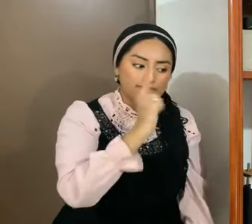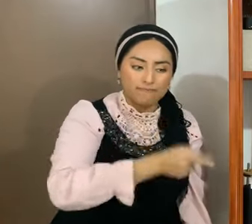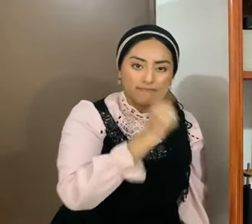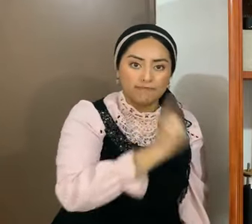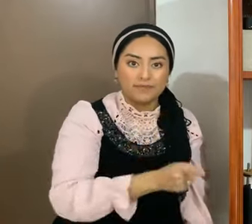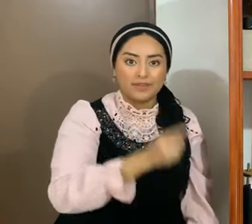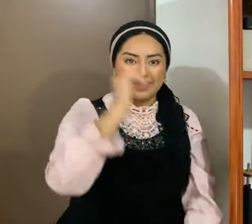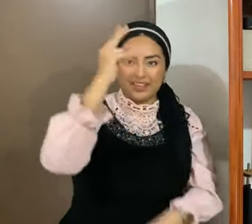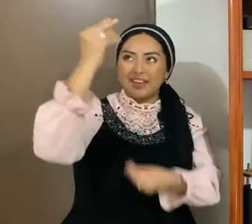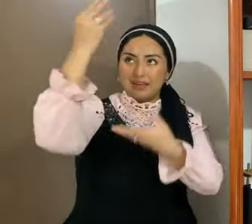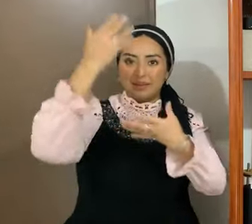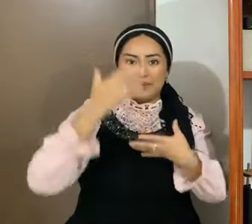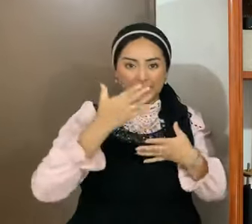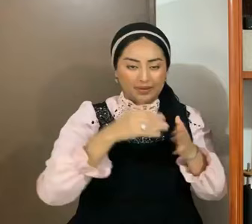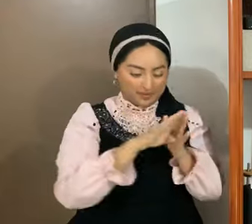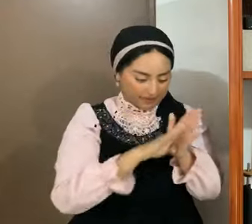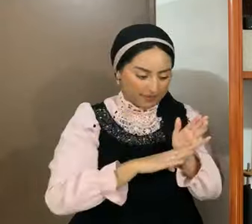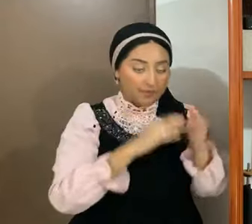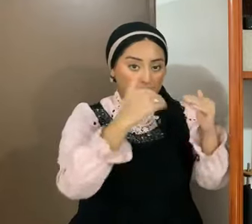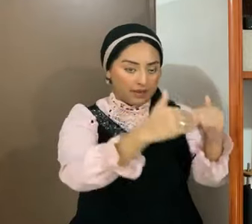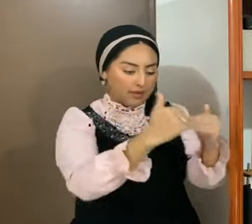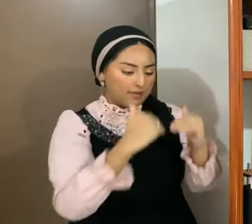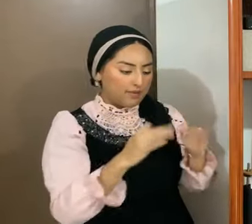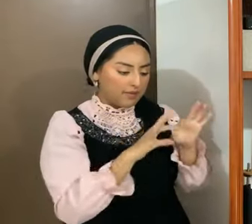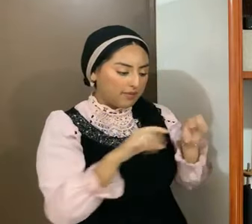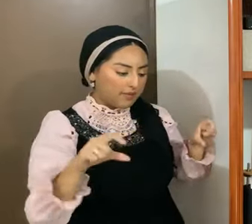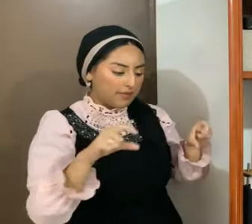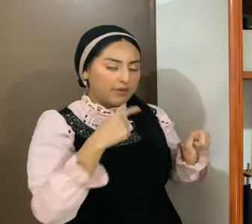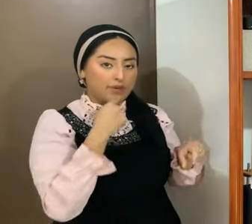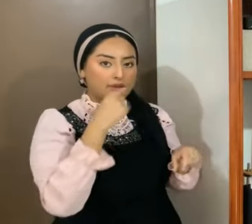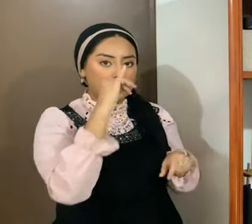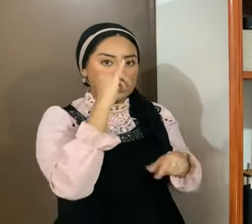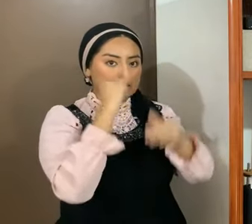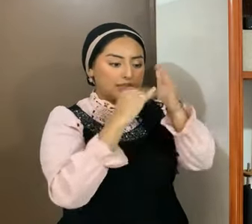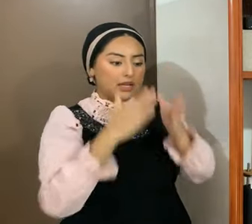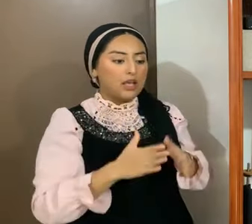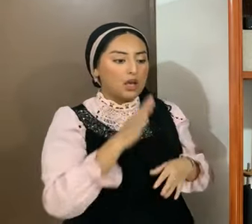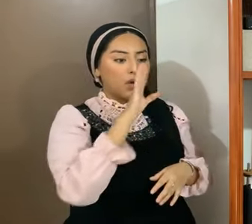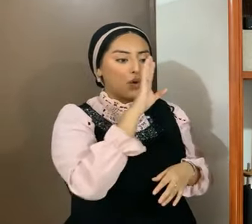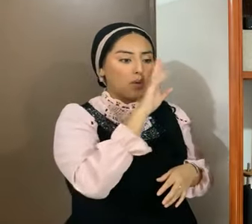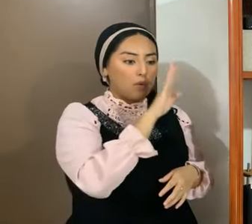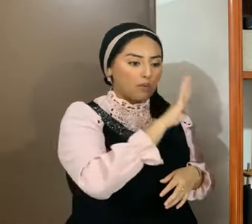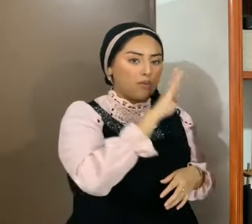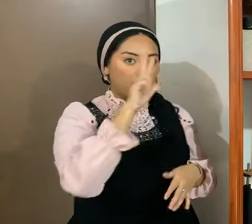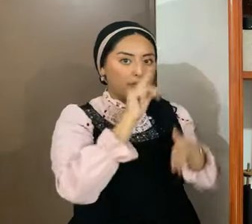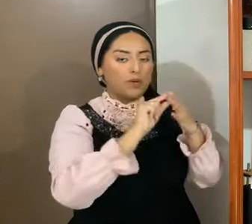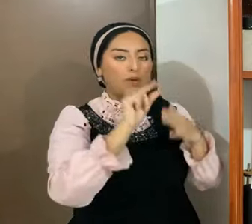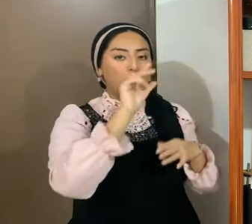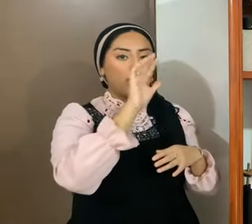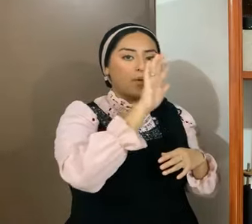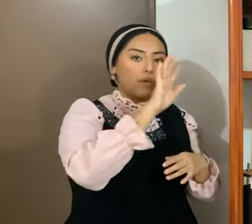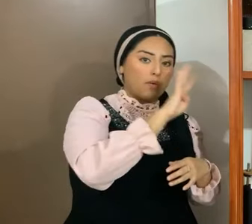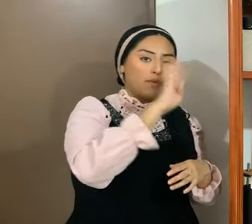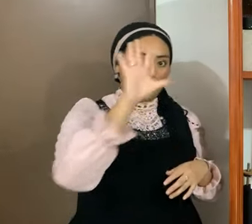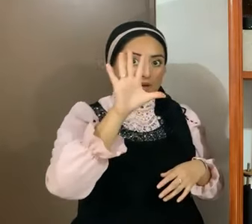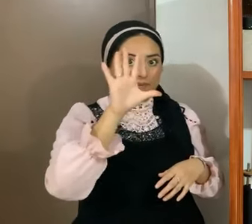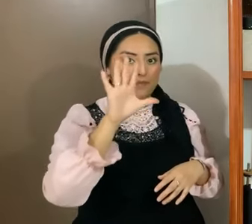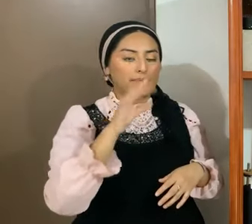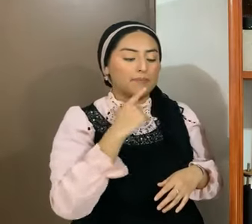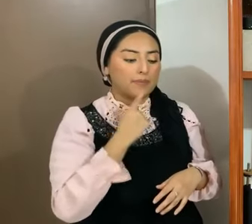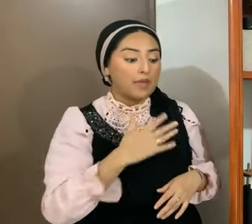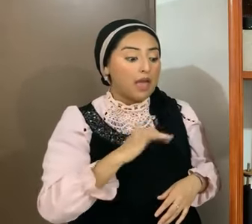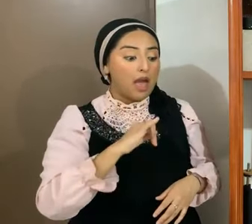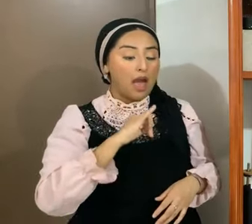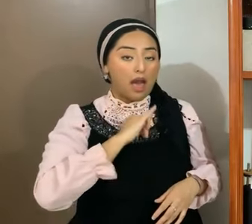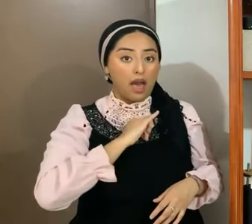dice lo que hemos hecho mal, fíjense lo que dice a continuación. Isaías 43:25. Yo soy el que borro, vamos a leerlo otra